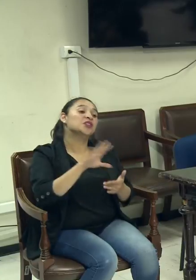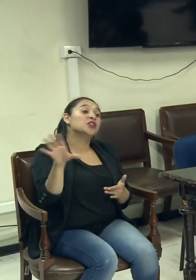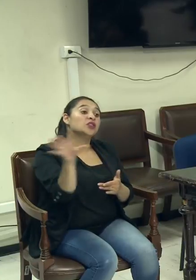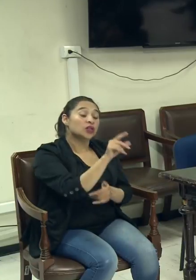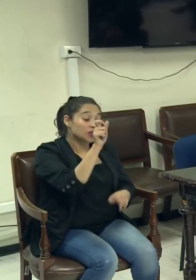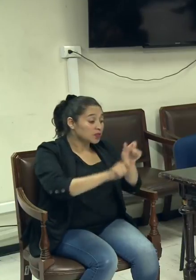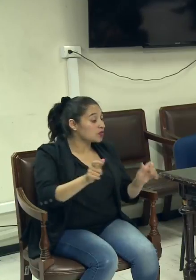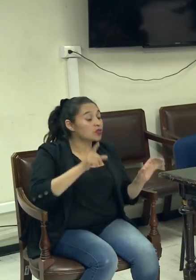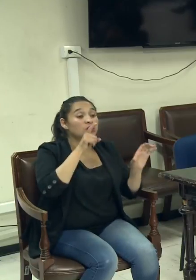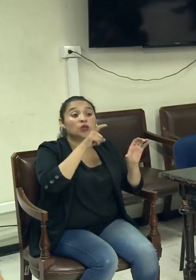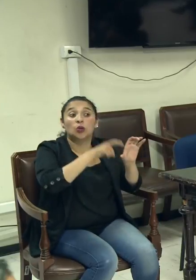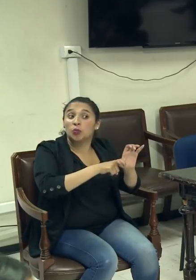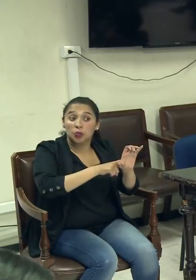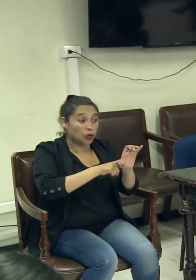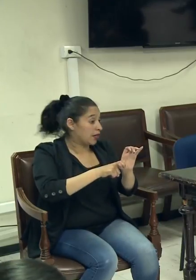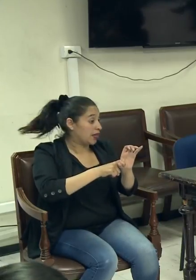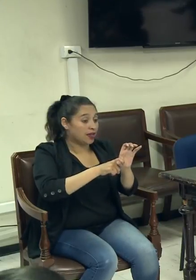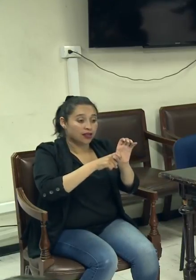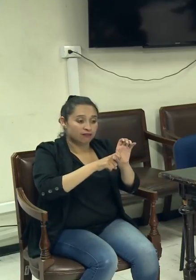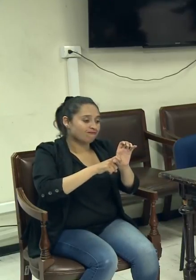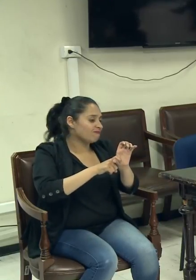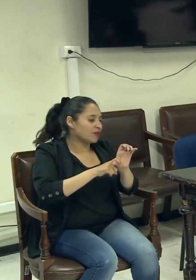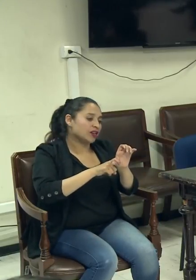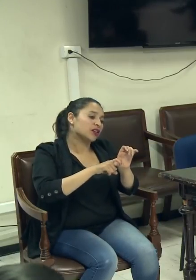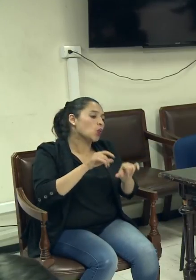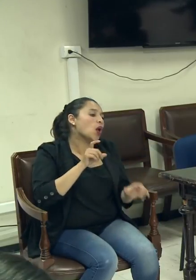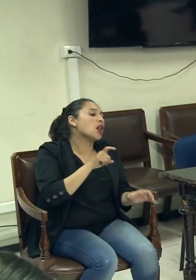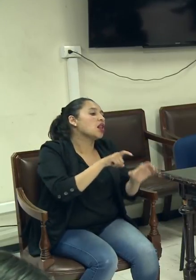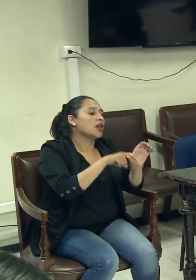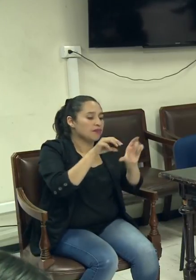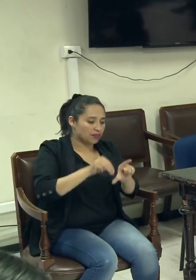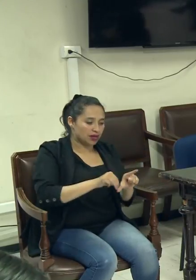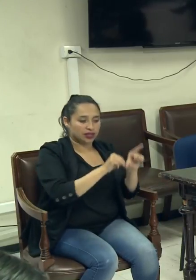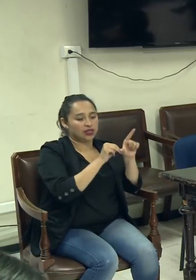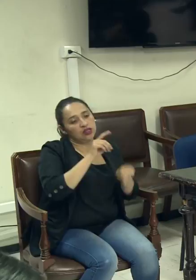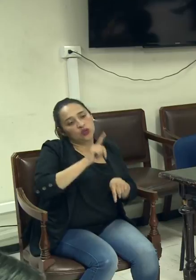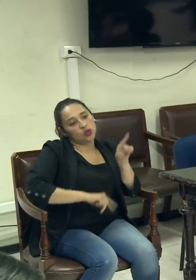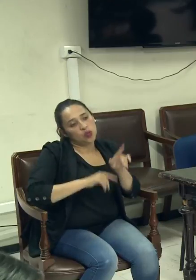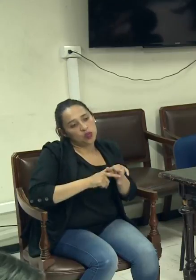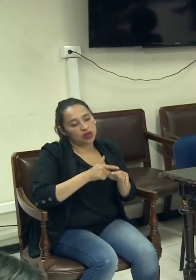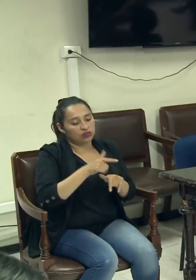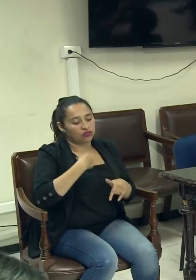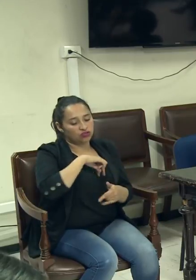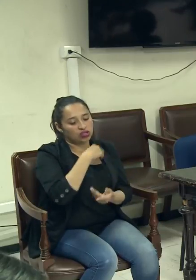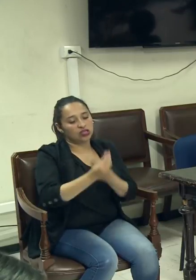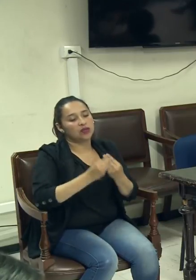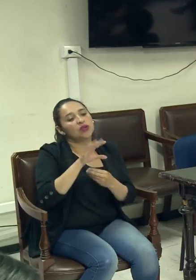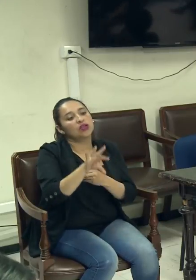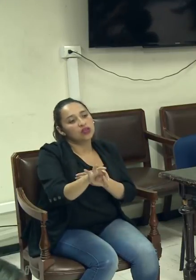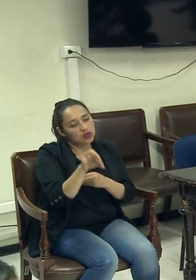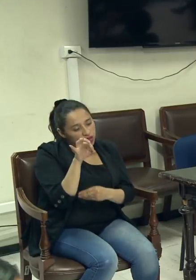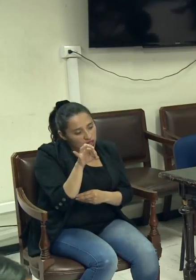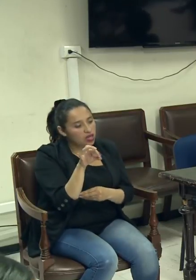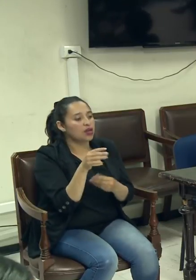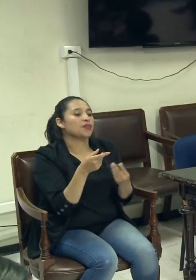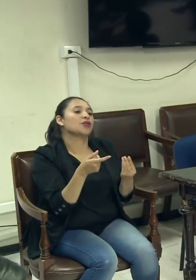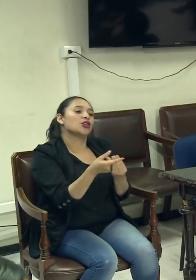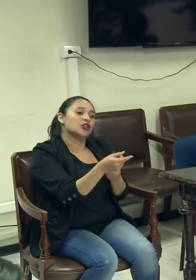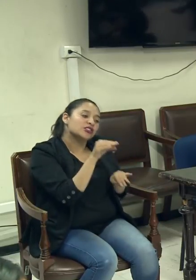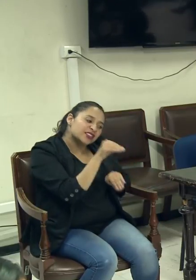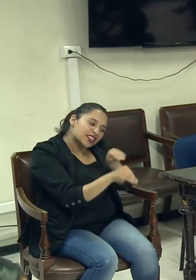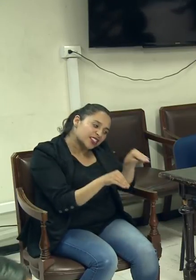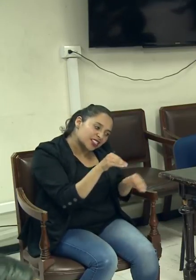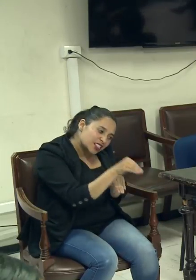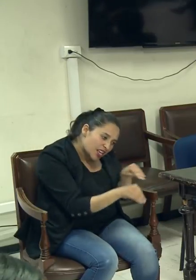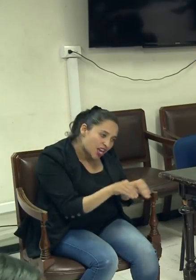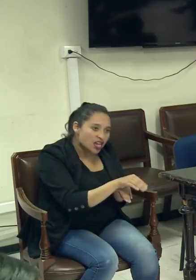acceder a ella, y nosotros hicimos una maestría y escogimos para que hiciera el diseño, lo conformara y